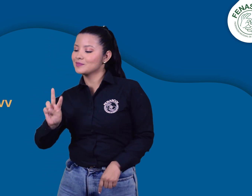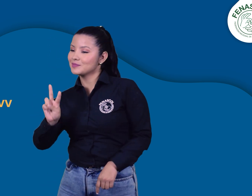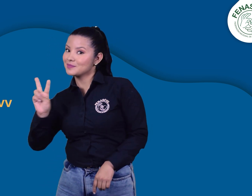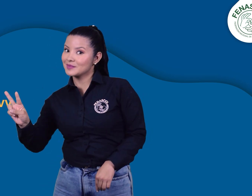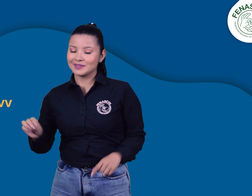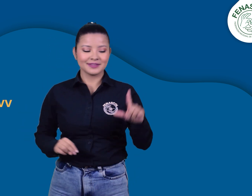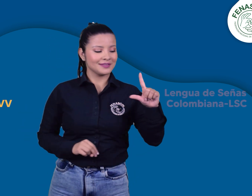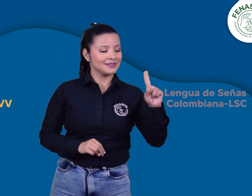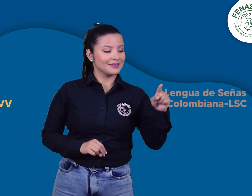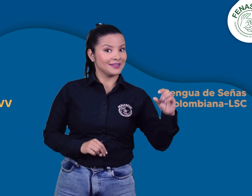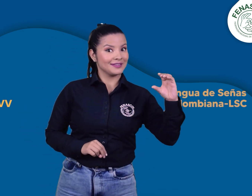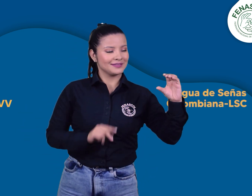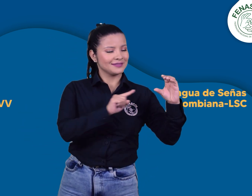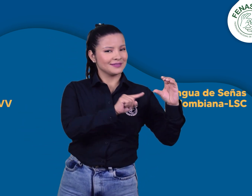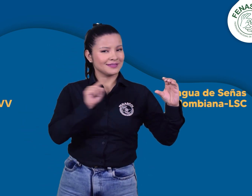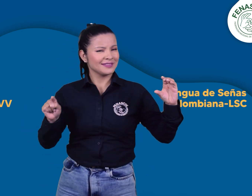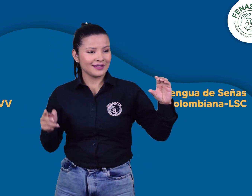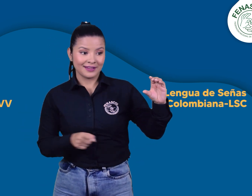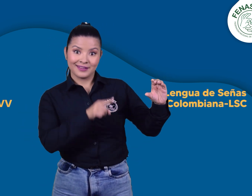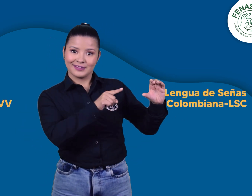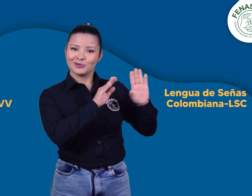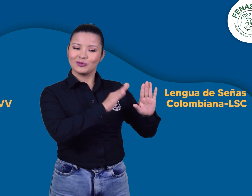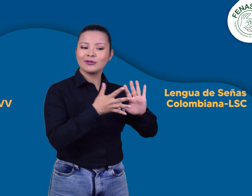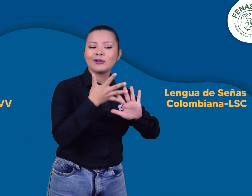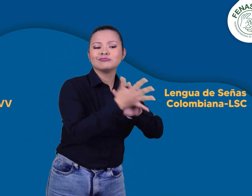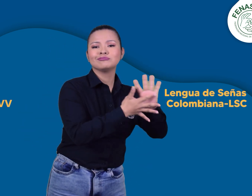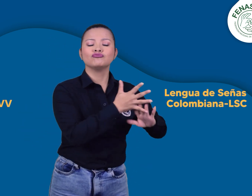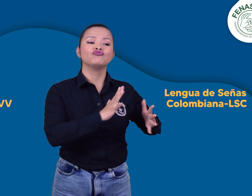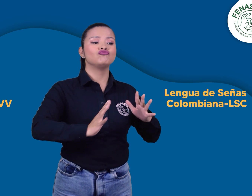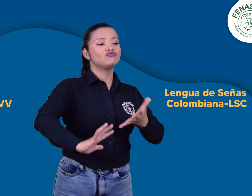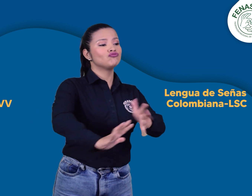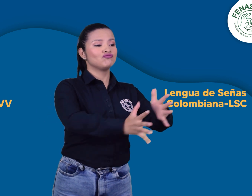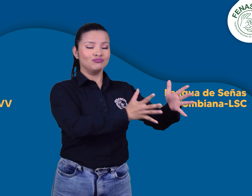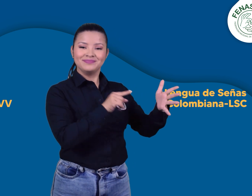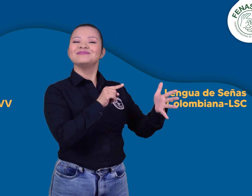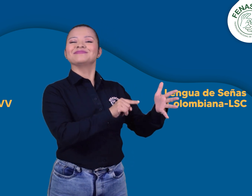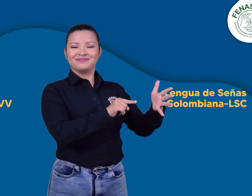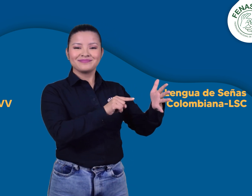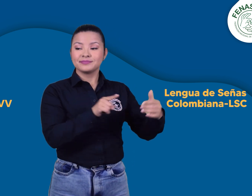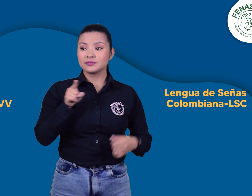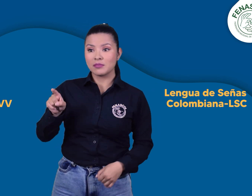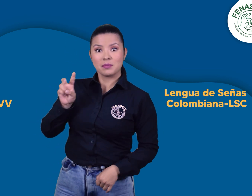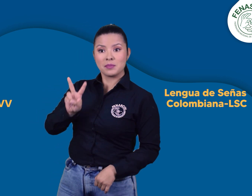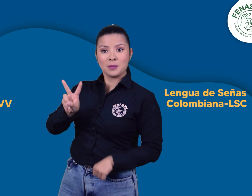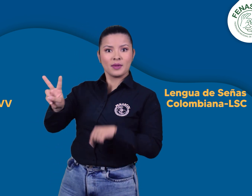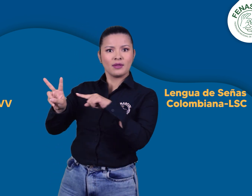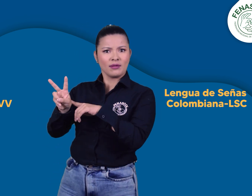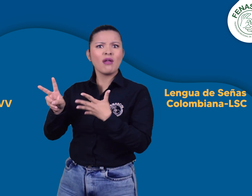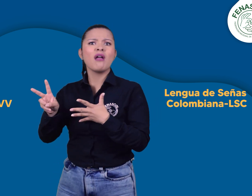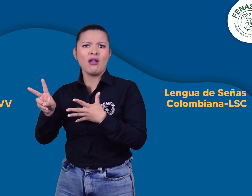Ya vamos entendiendo la diferencia entre visual vernacular y la lengua de señas colombiana. Por un lado, la lengua de